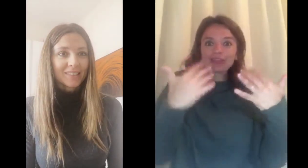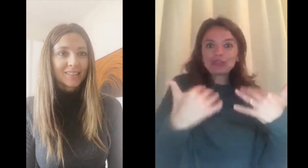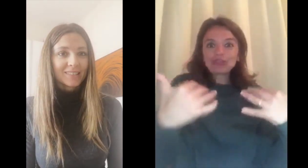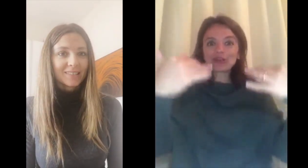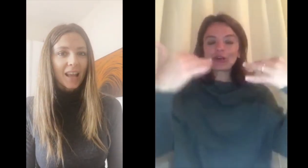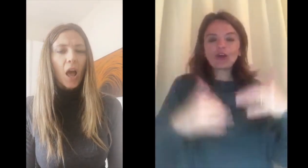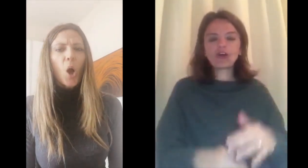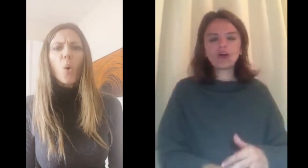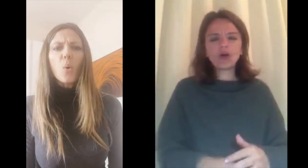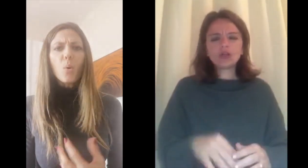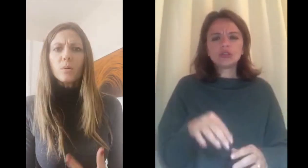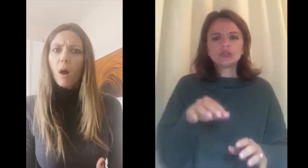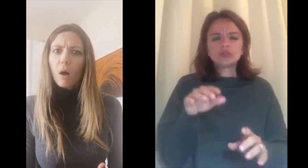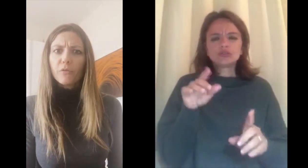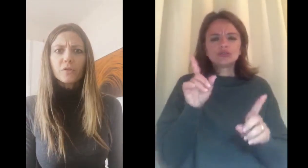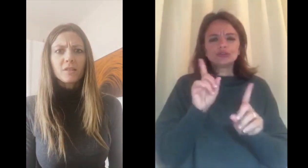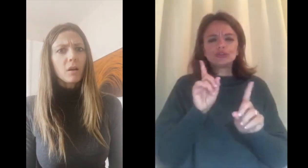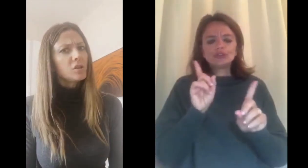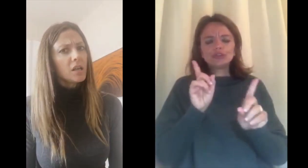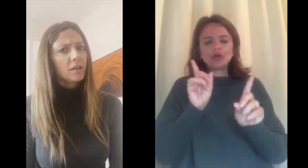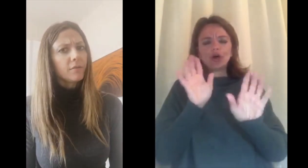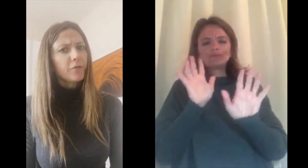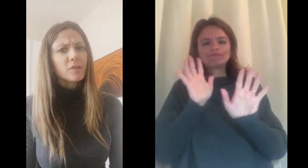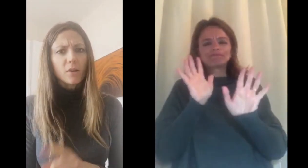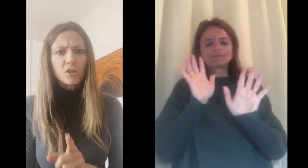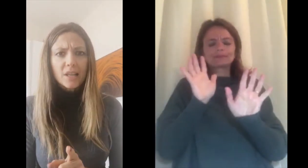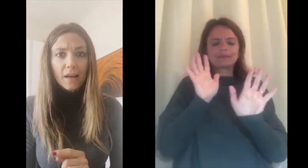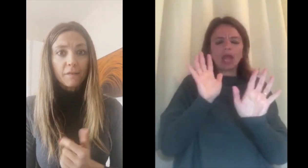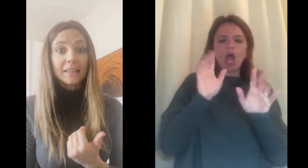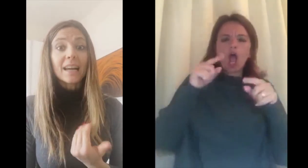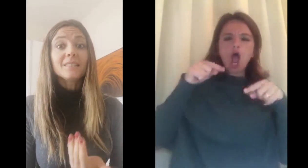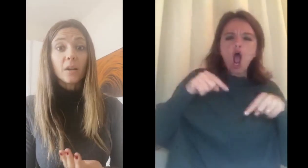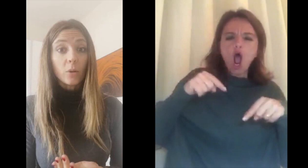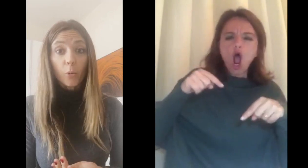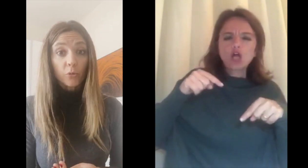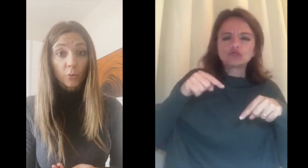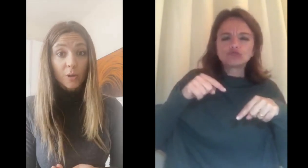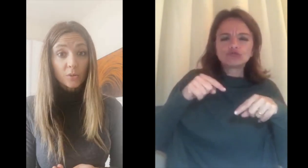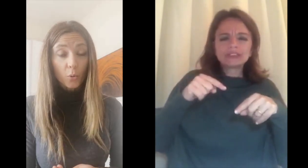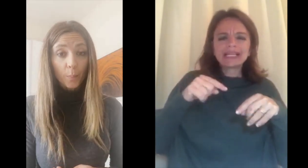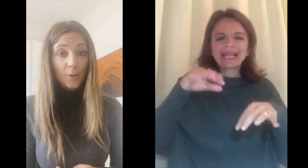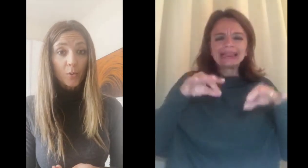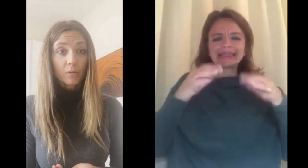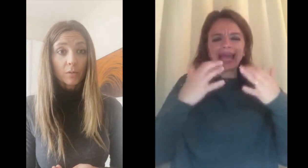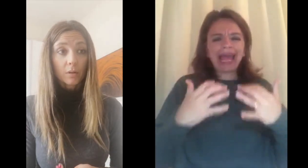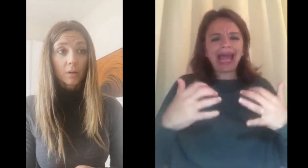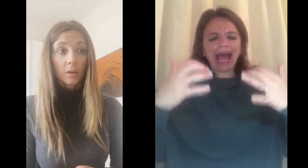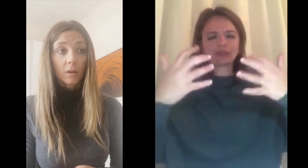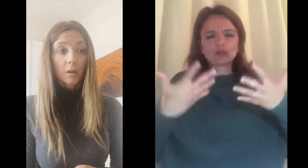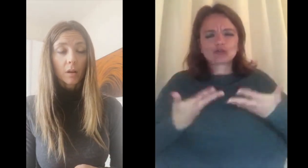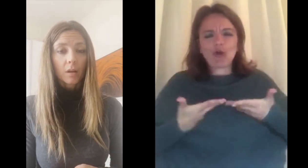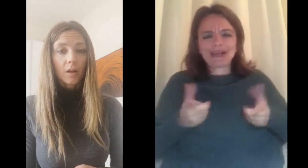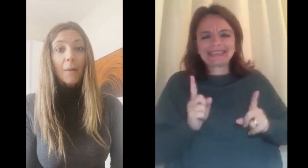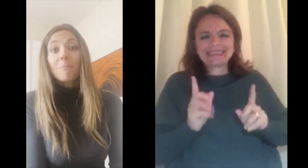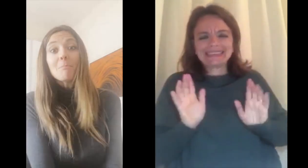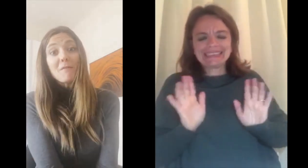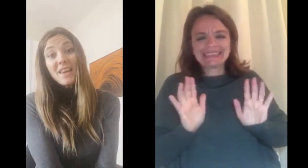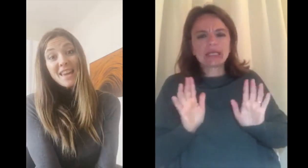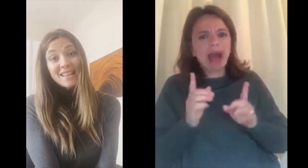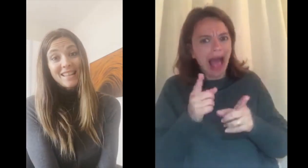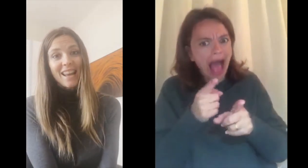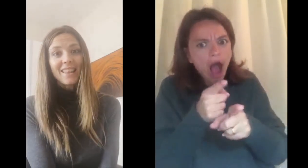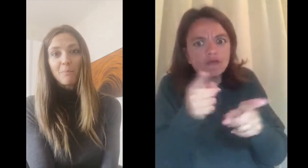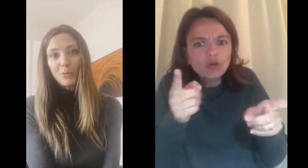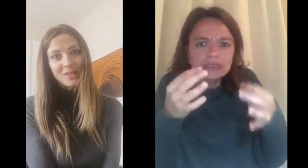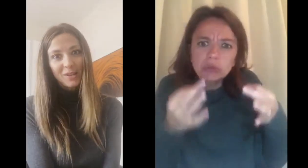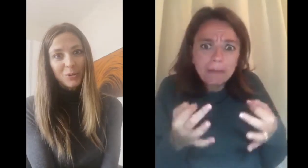anfiteatro. Oh no, forse oggi gli anfiteatri non li costruiscono più. Ma